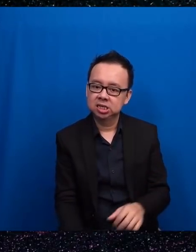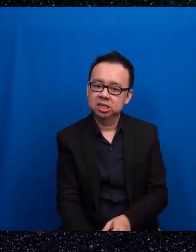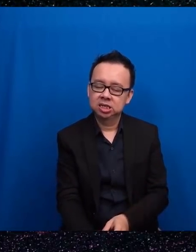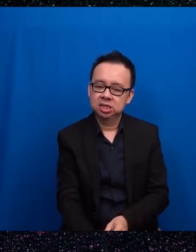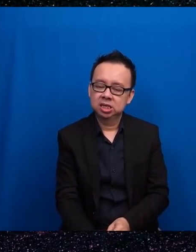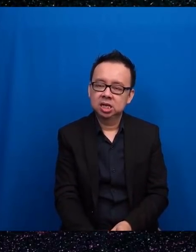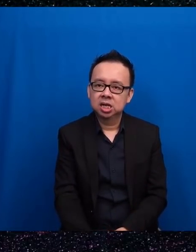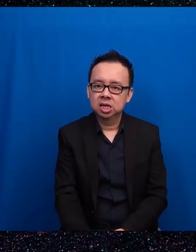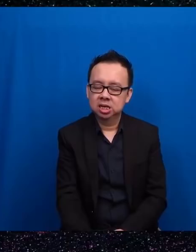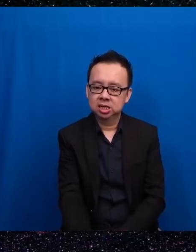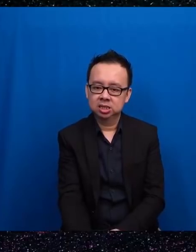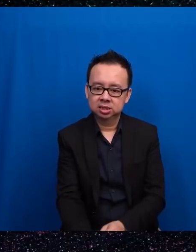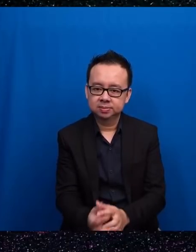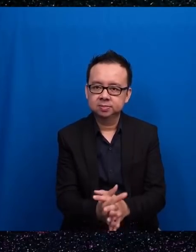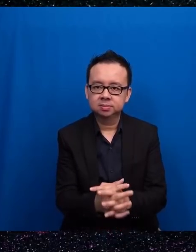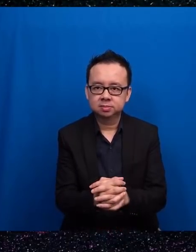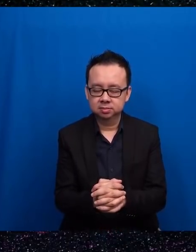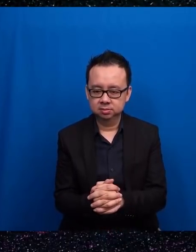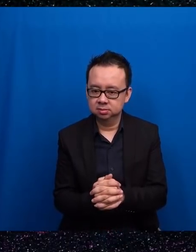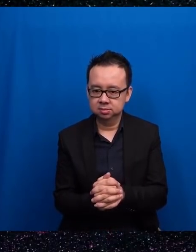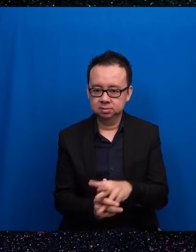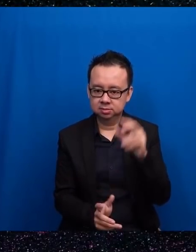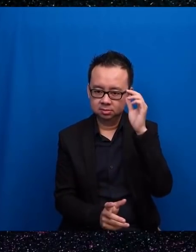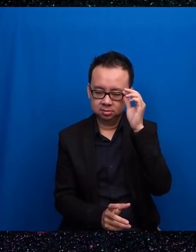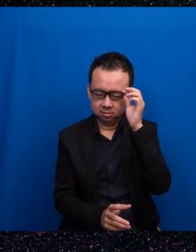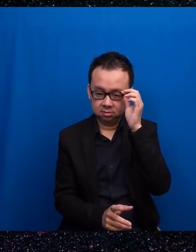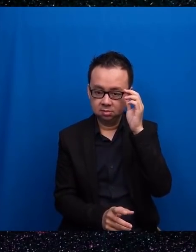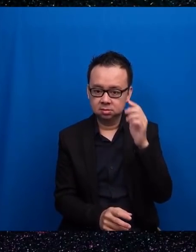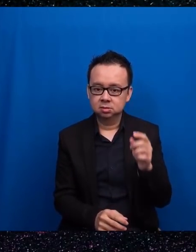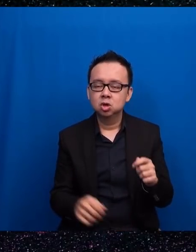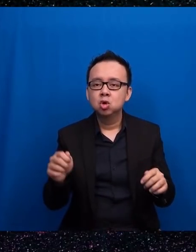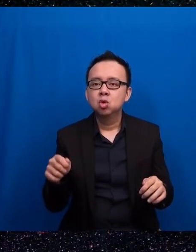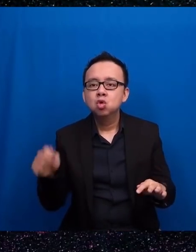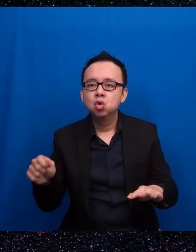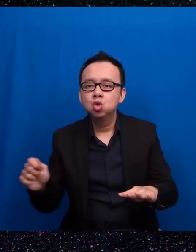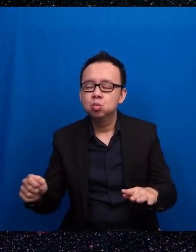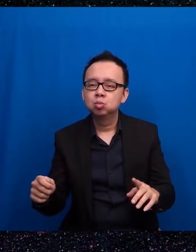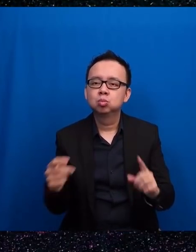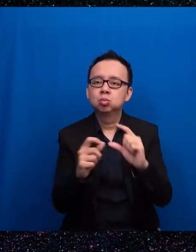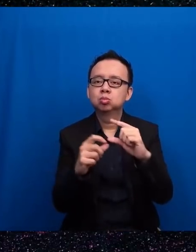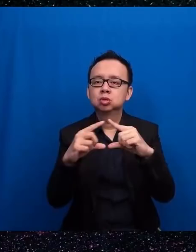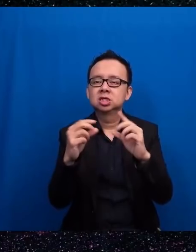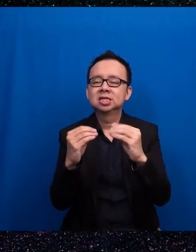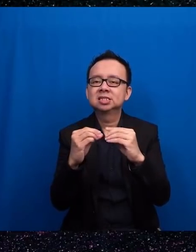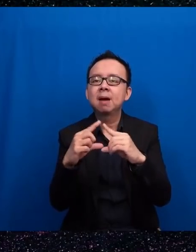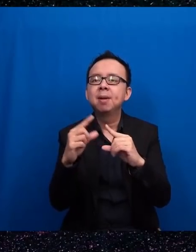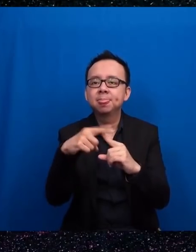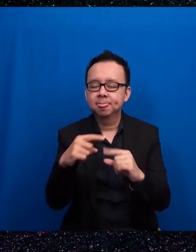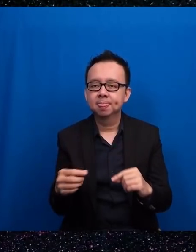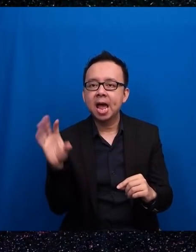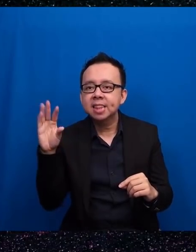hari kenikmatan, hari kudus Tuhan, hari yang mulia. Katakan hukum Sabat. Katakan dengan keras, hukum